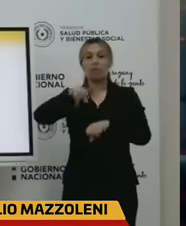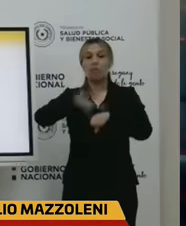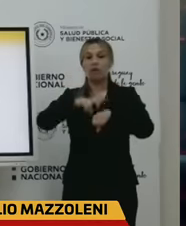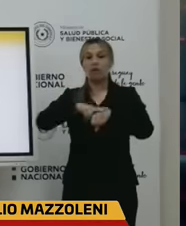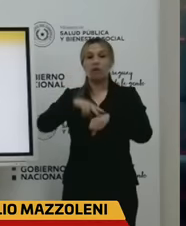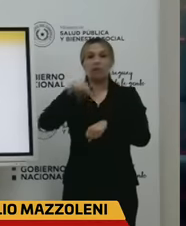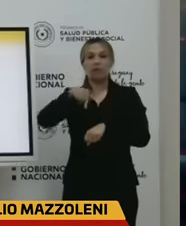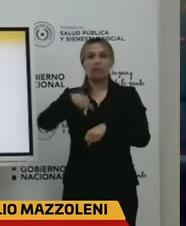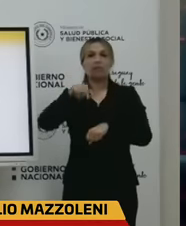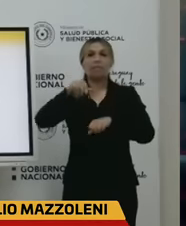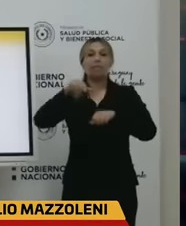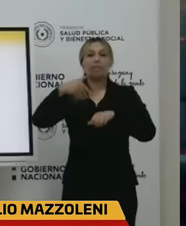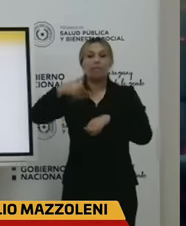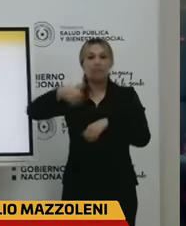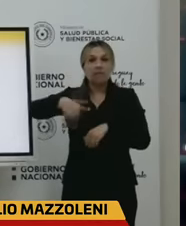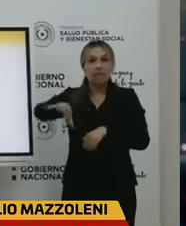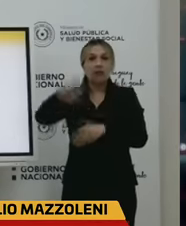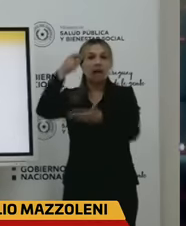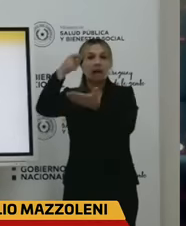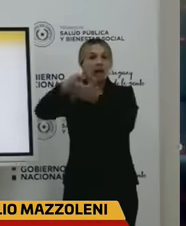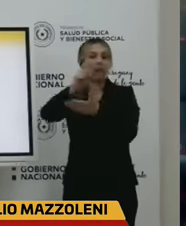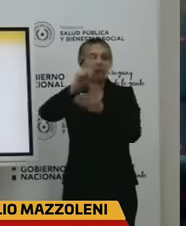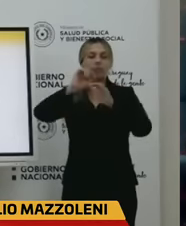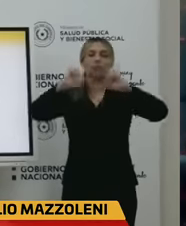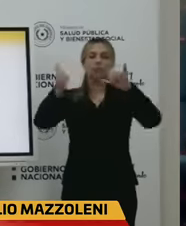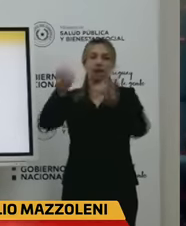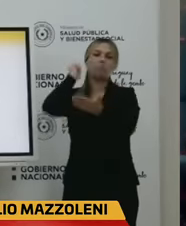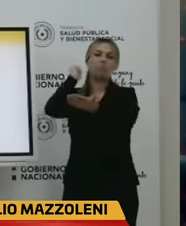no es que va a comprar, ya pagó y está por recibir.